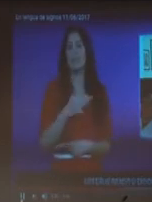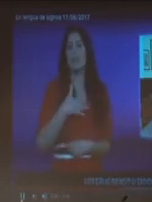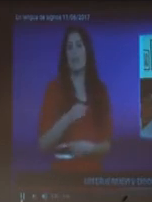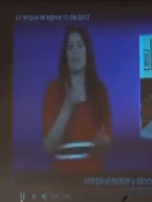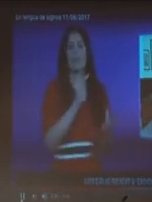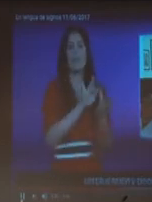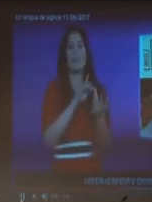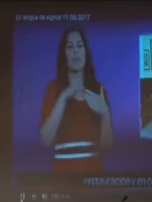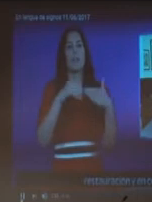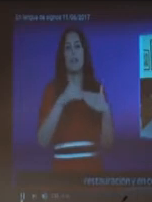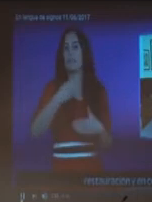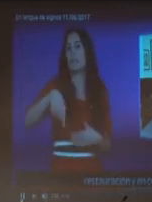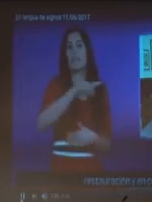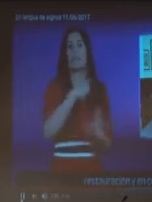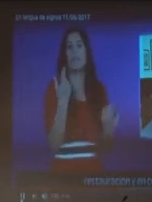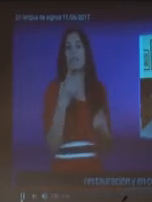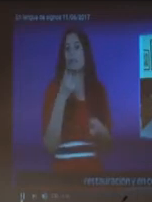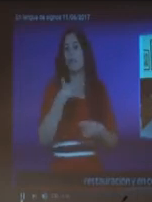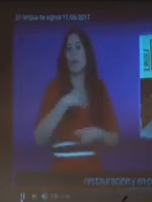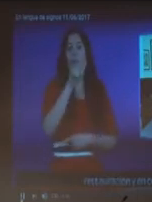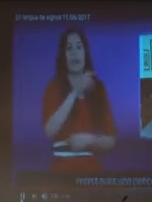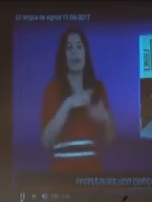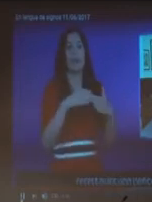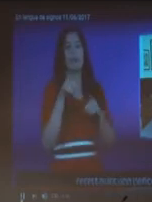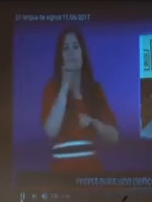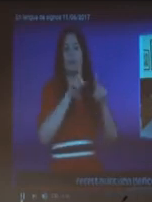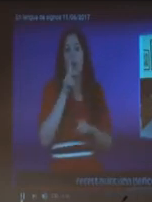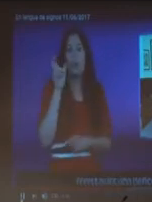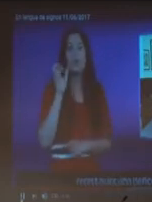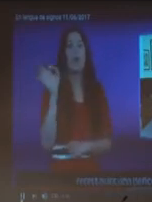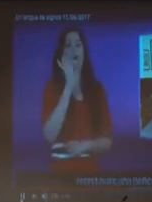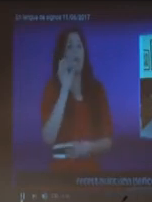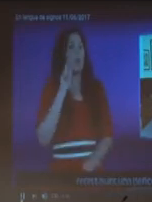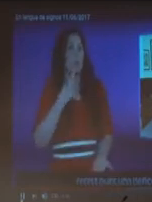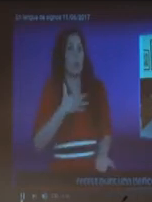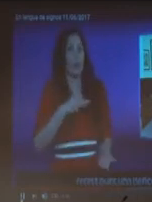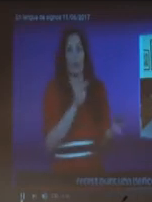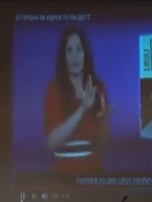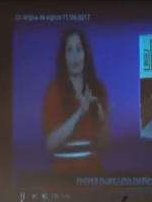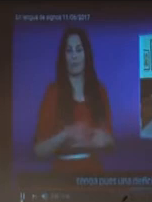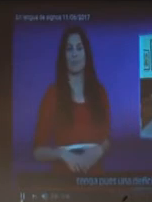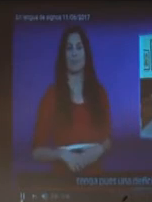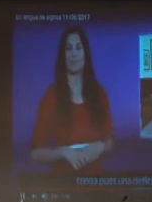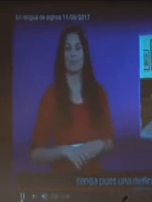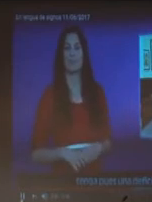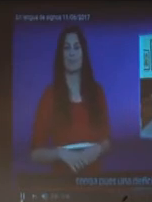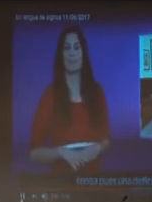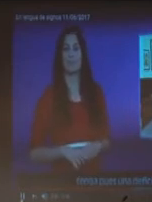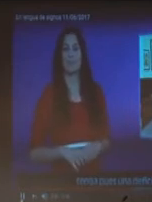restauración y en cocina, que es poderse dirigir a un cliente que tenga, pues, tenga una deficiencia auditiva o que sea sordo.